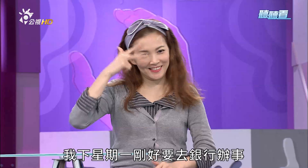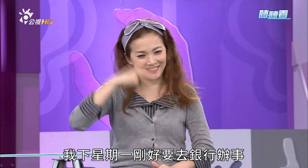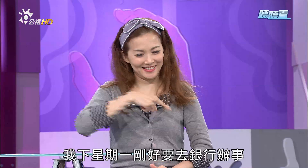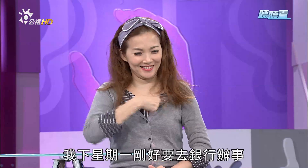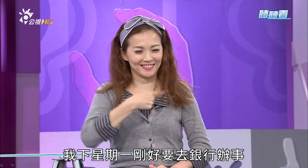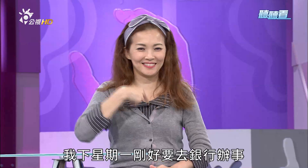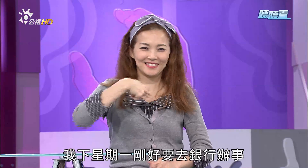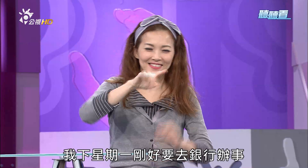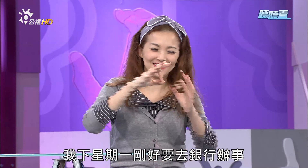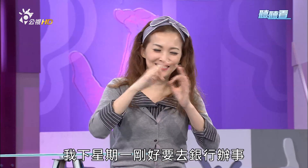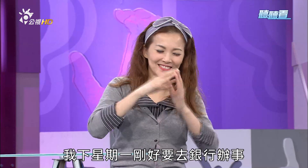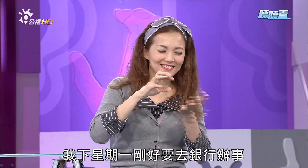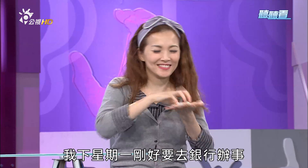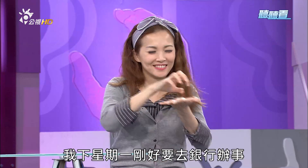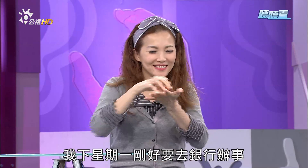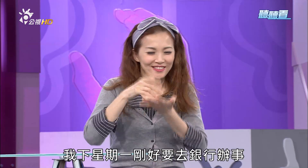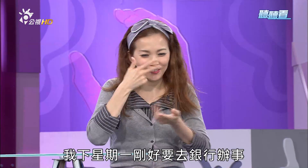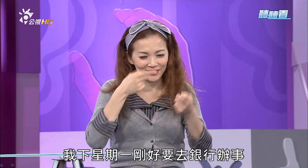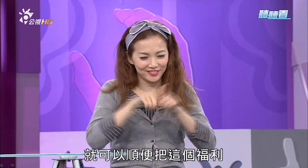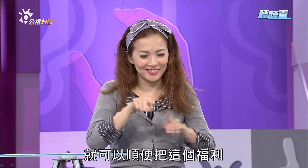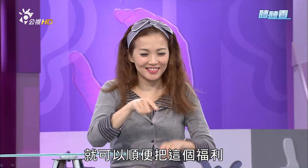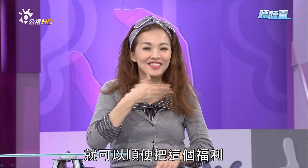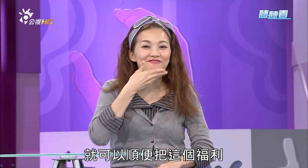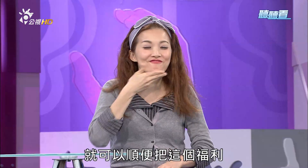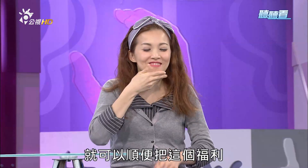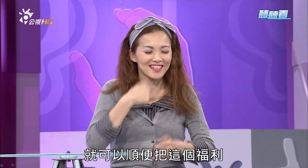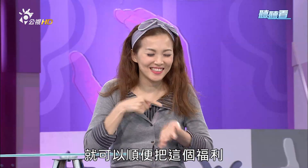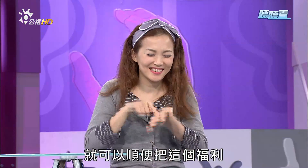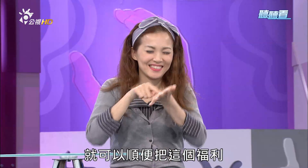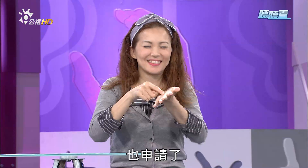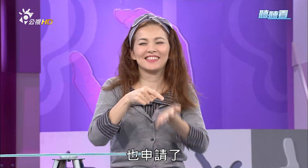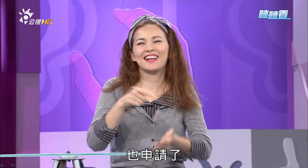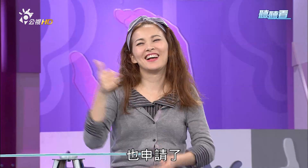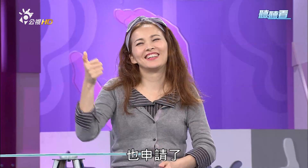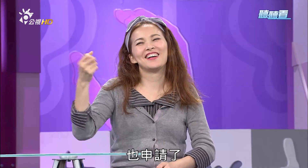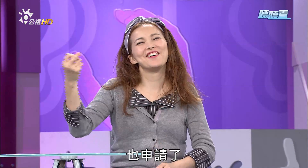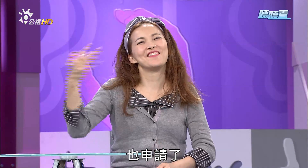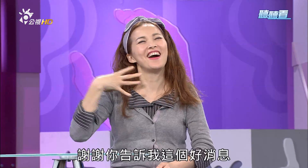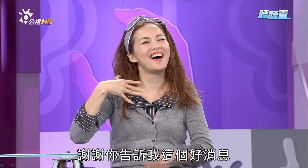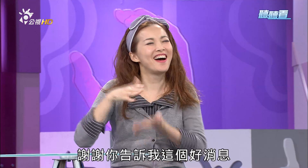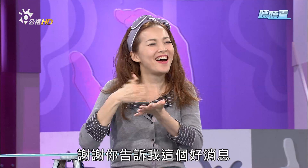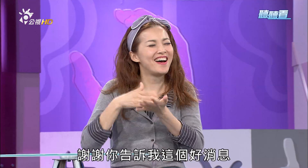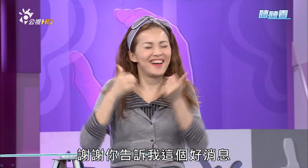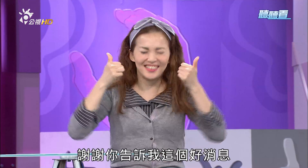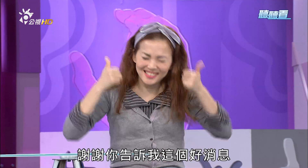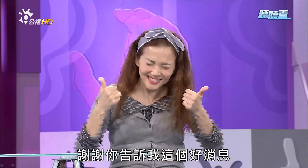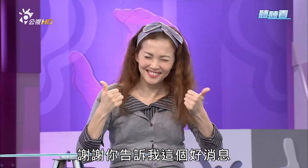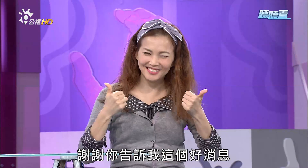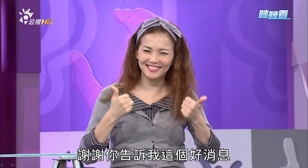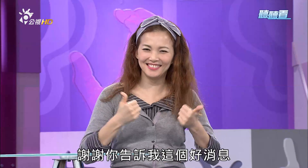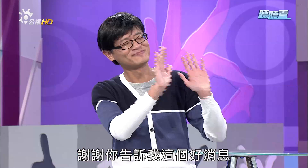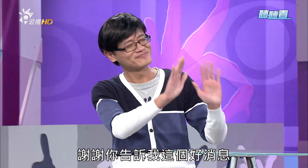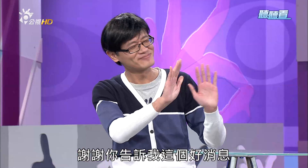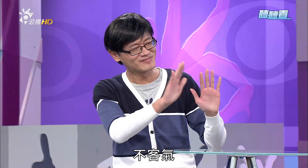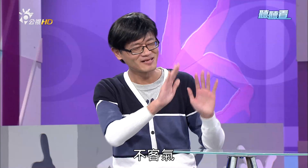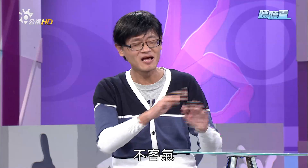我下星期刚好要去银行办事，就可以顺便把这个福利也申请啦。谢谢你告诉我这个好消息。 不客